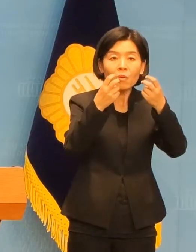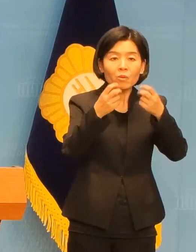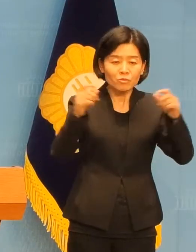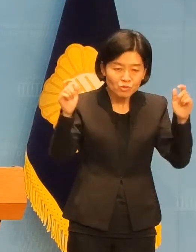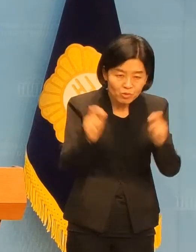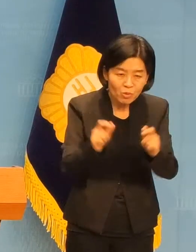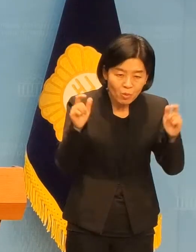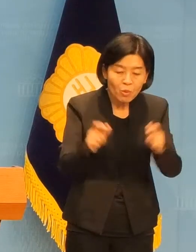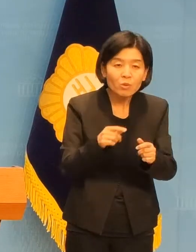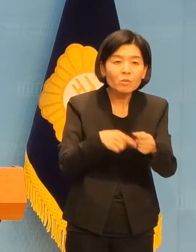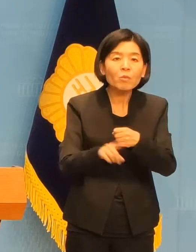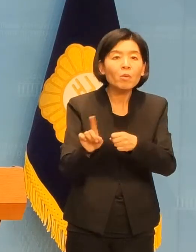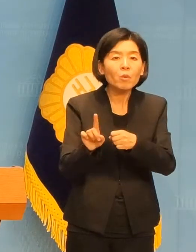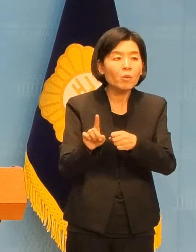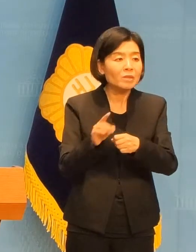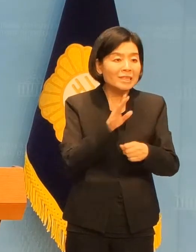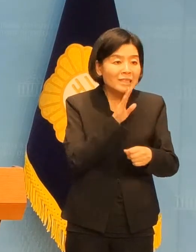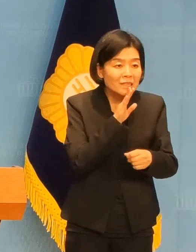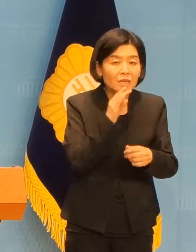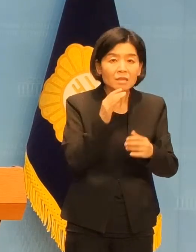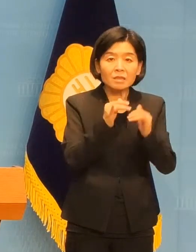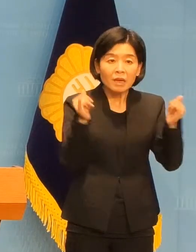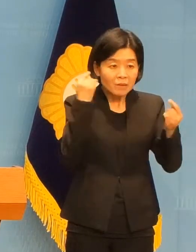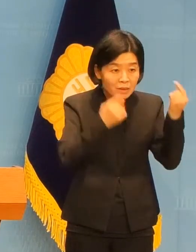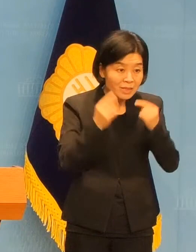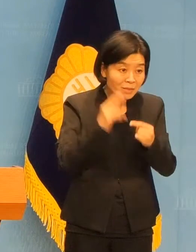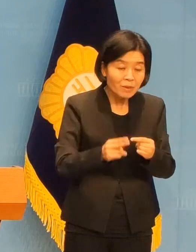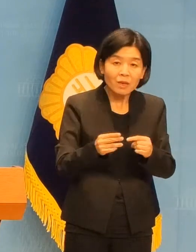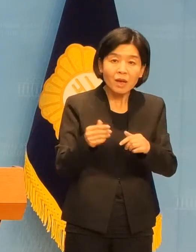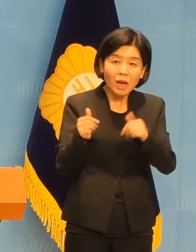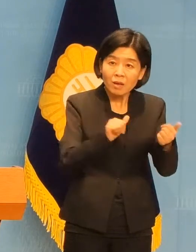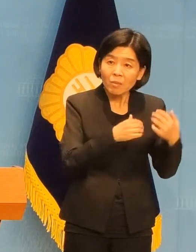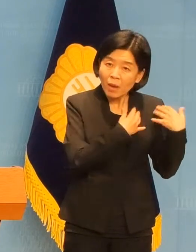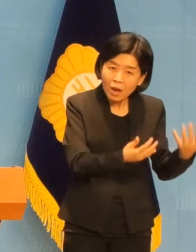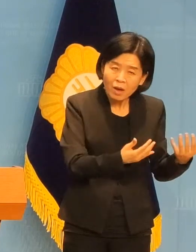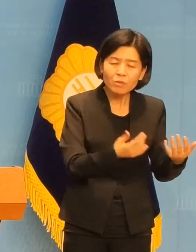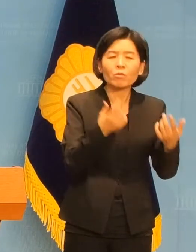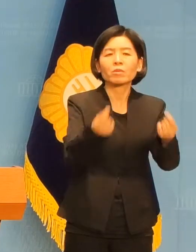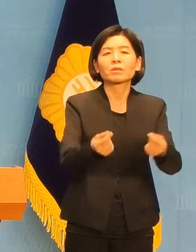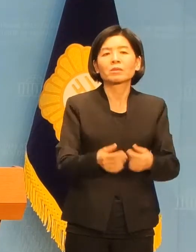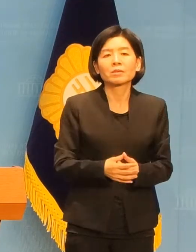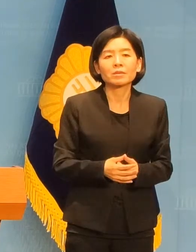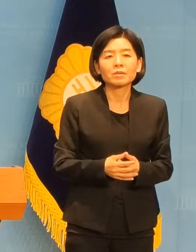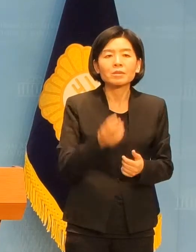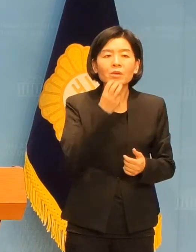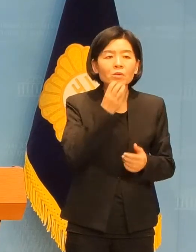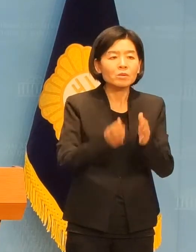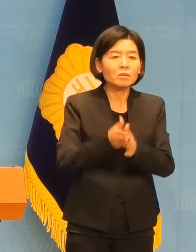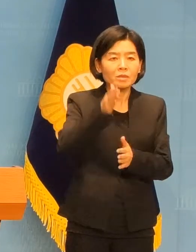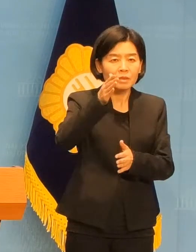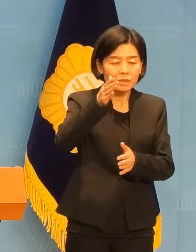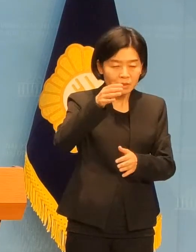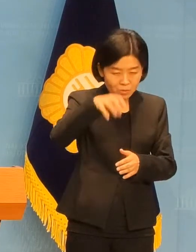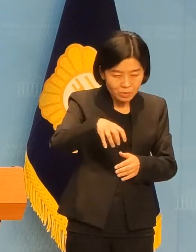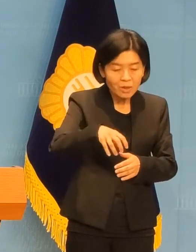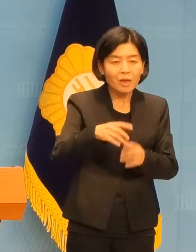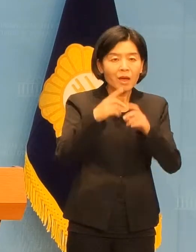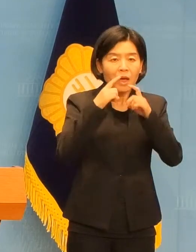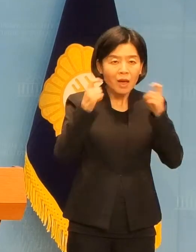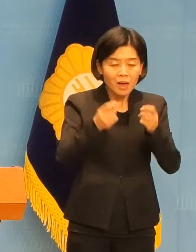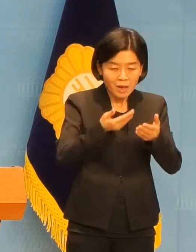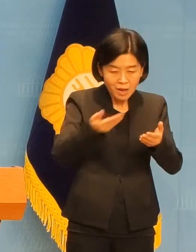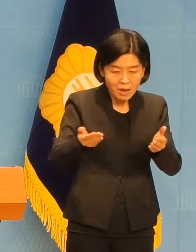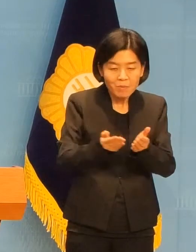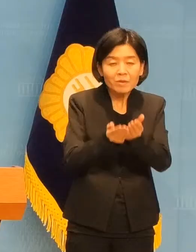실제 인명사고가 날 때까지 안전 문제를 방치하겠다는 것과 같습니다. 서울시의 한강버스 사고 축소 은폐를